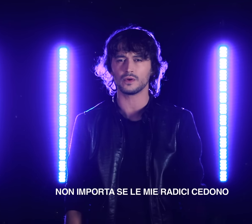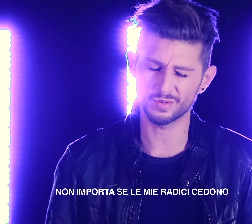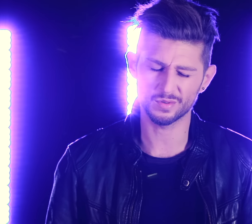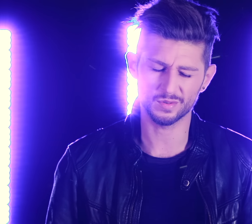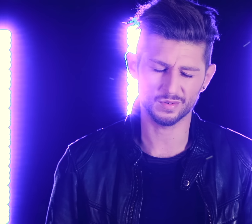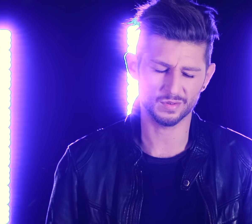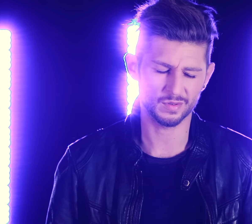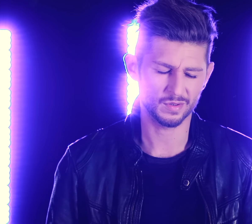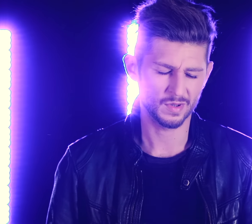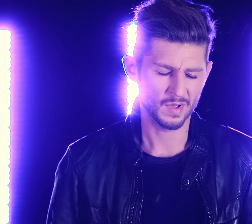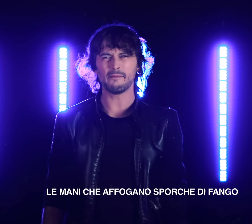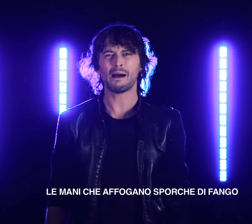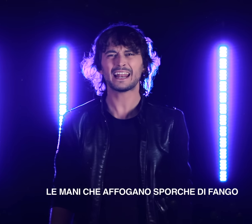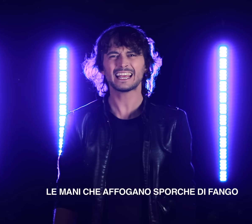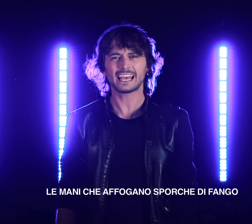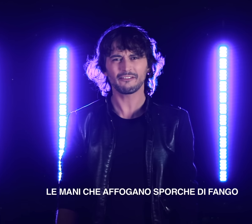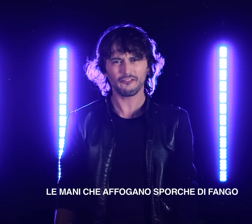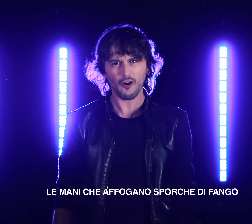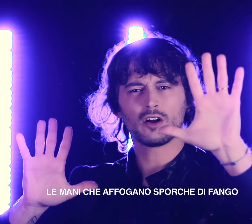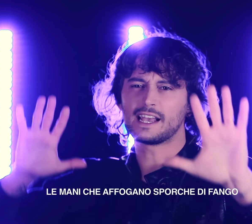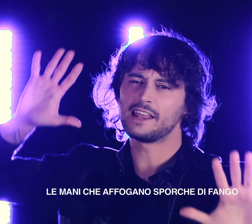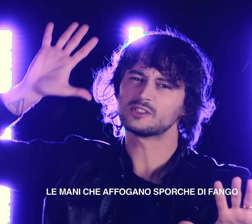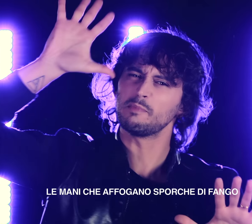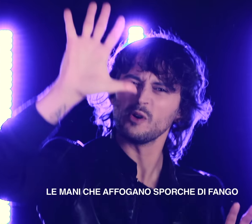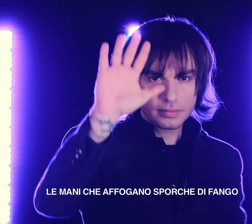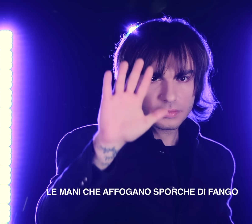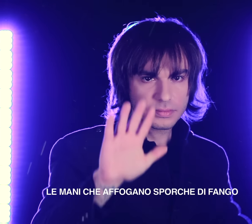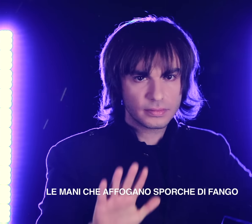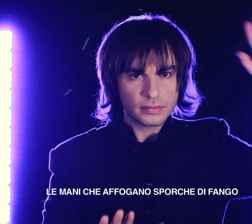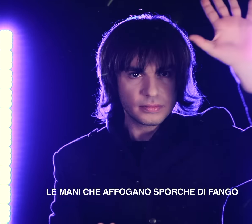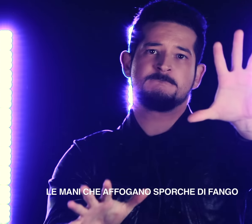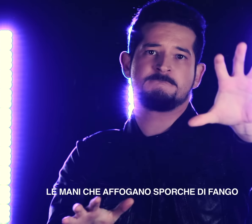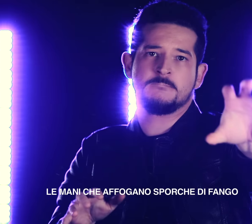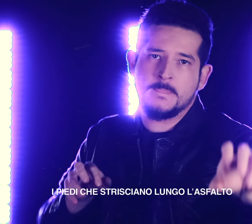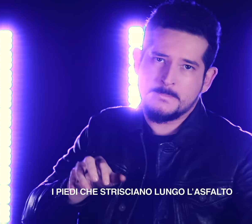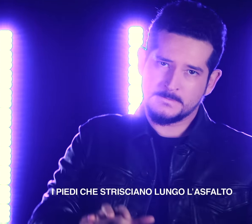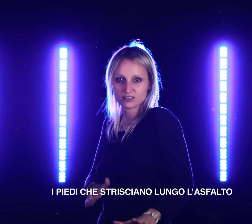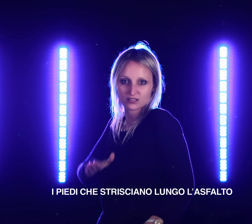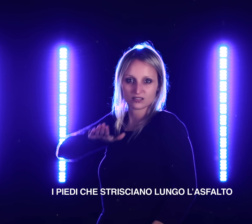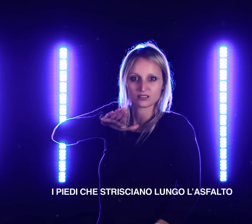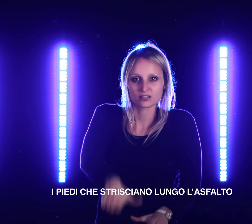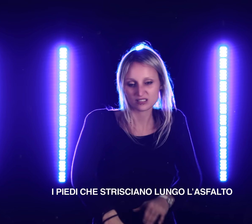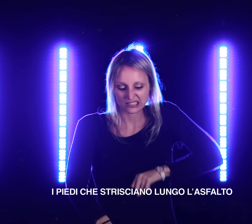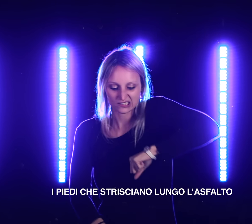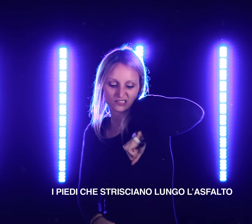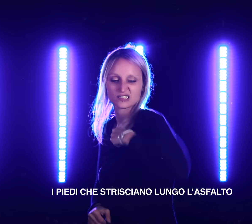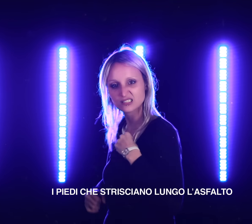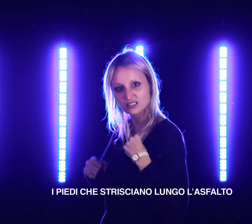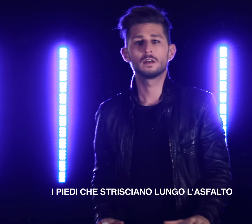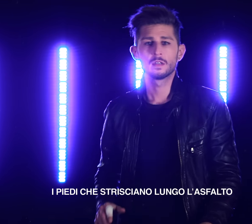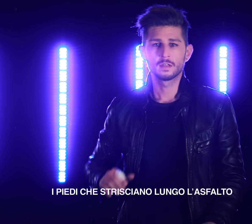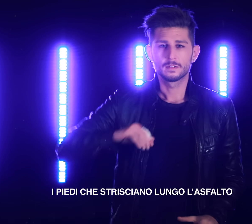cedono. Le mani che affogano sporche di fango, i piedi che